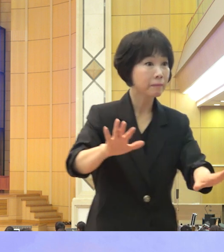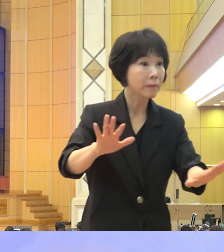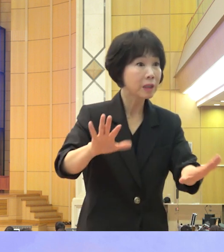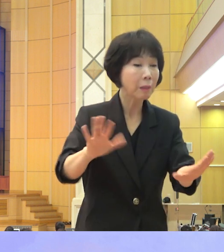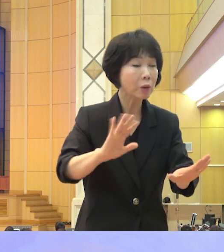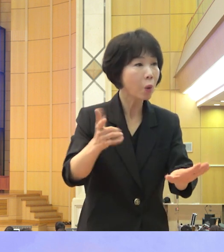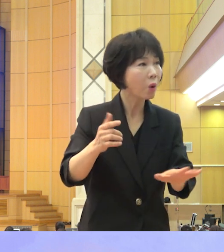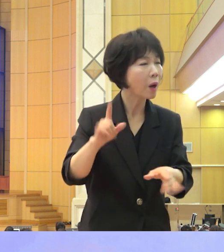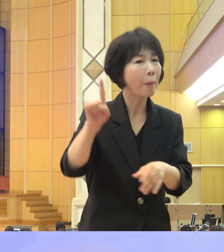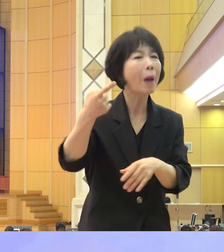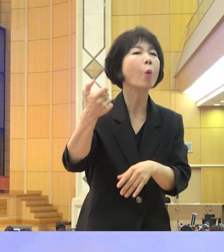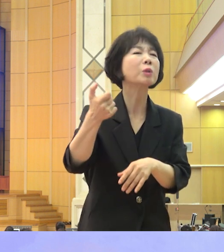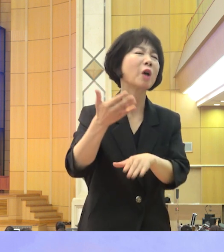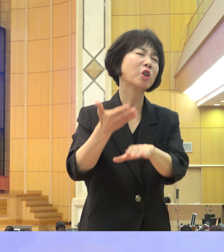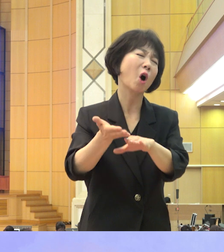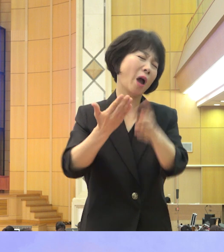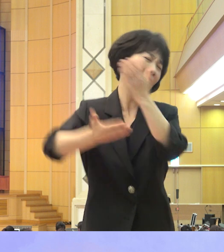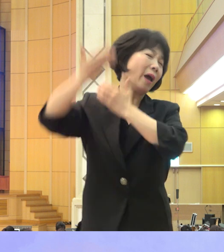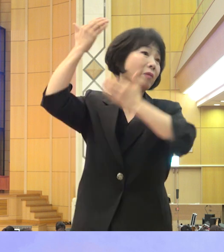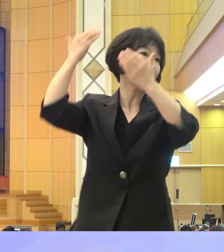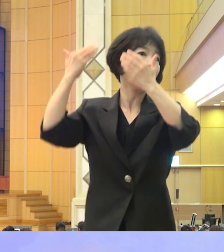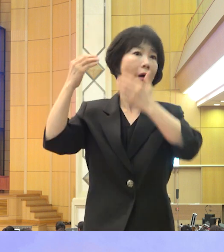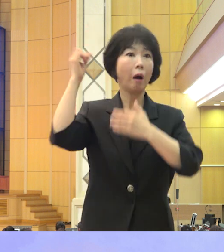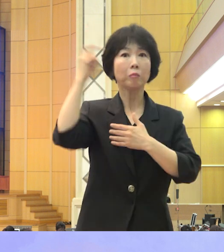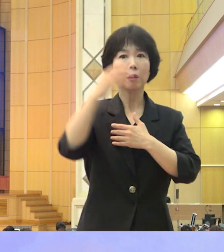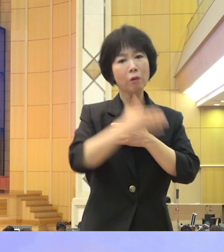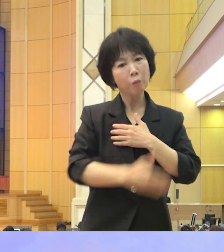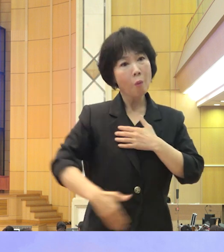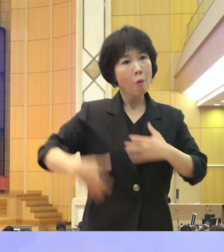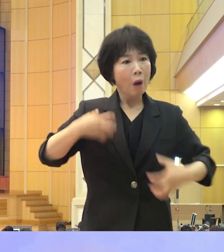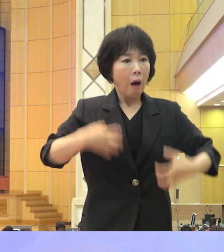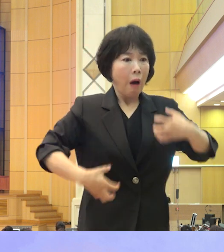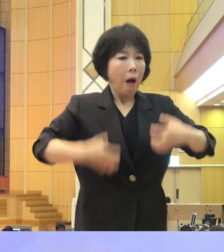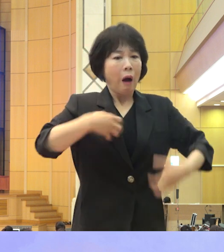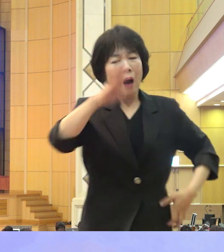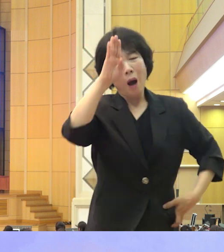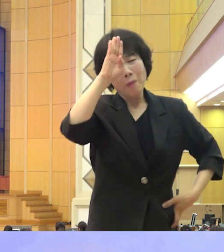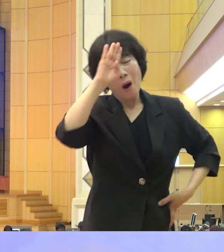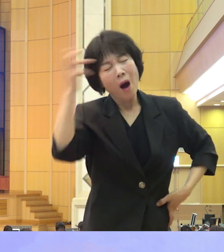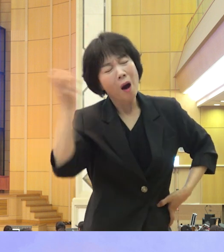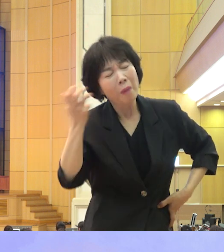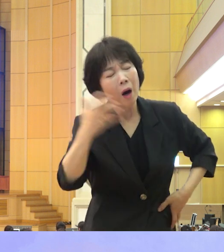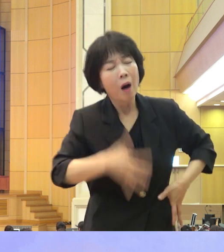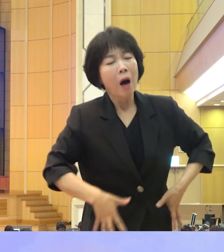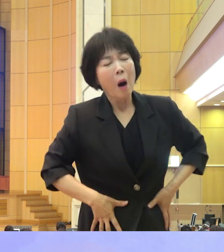병이 걸려서 수술을 한다라든지 그럴 때 마취제라고 하는 게 없었어요.